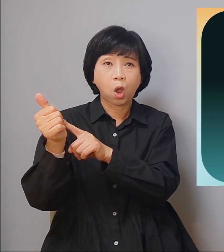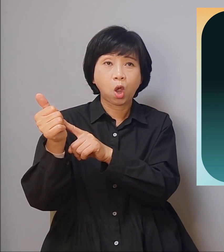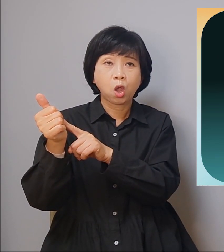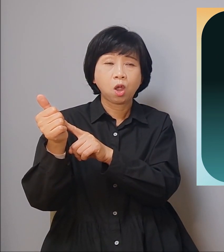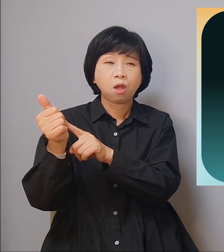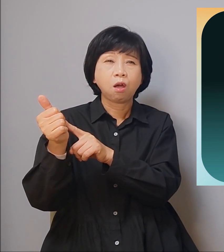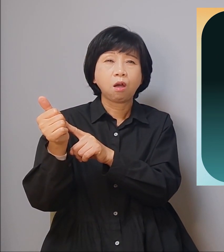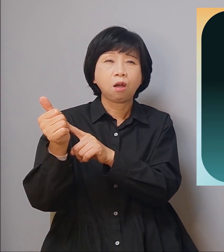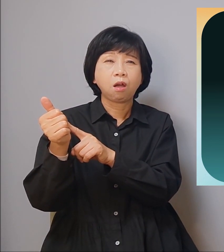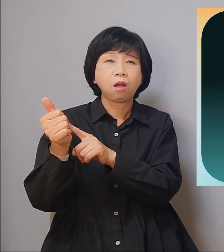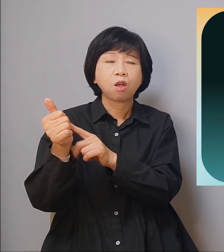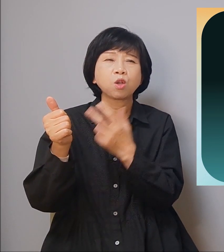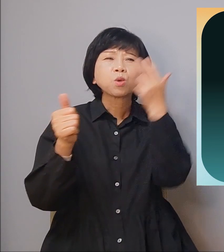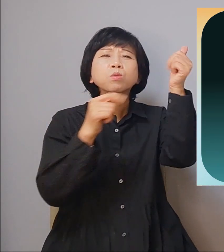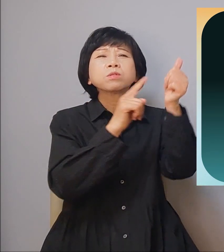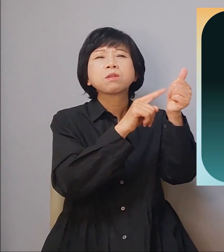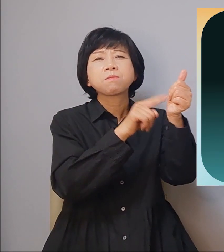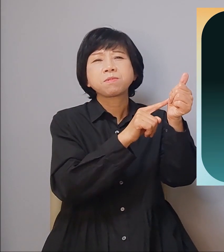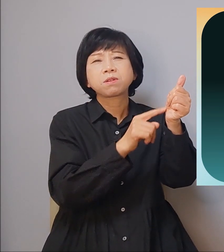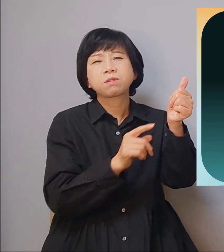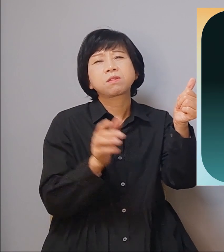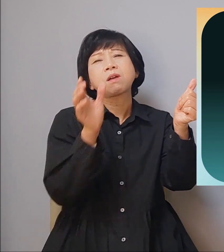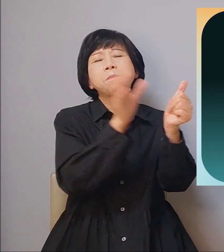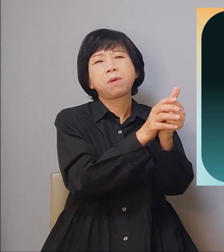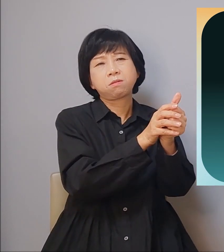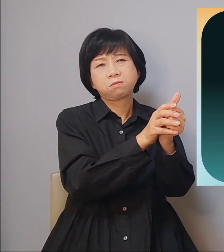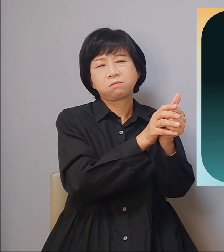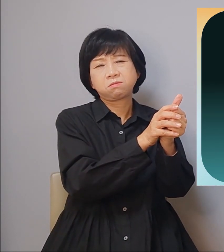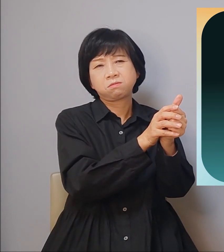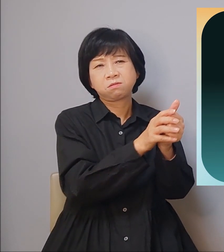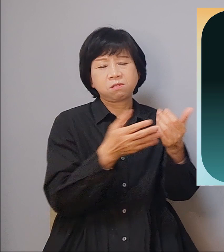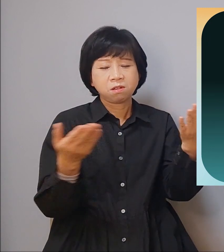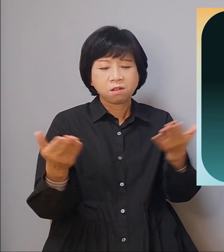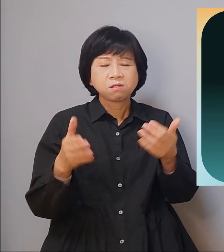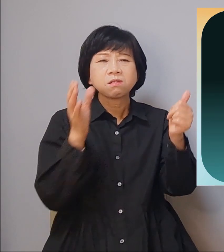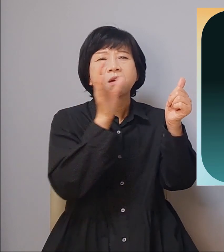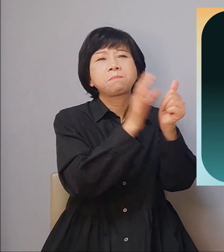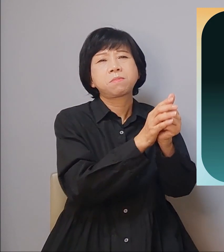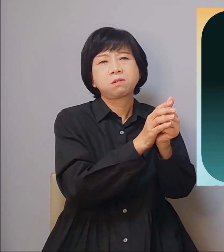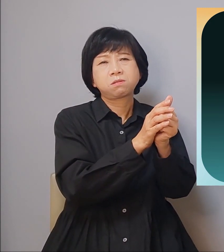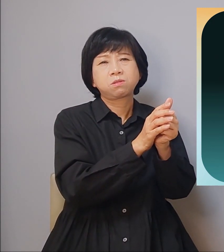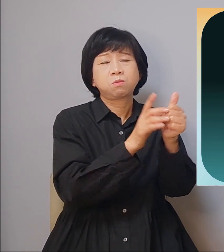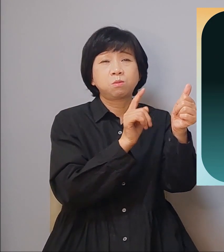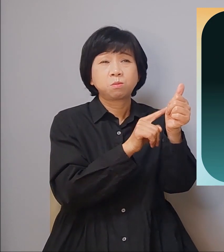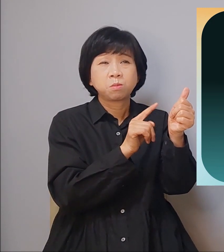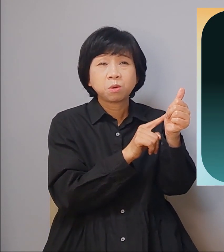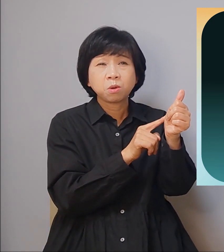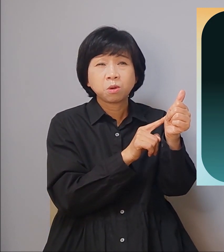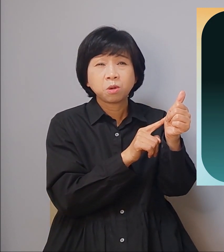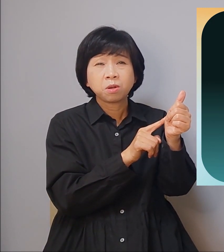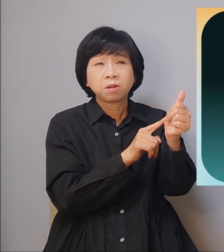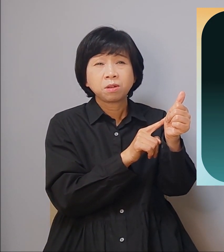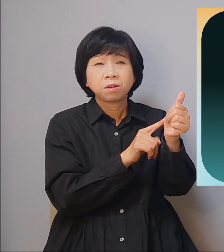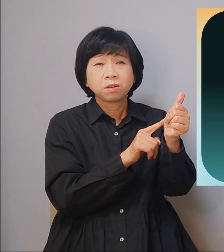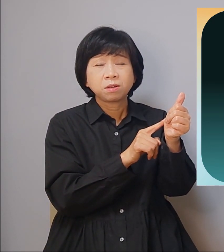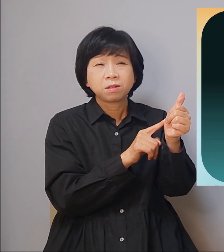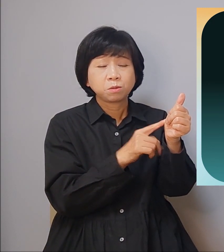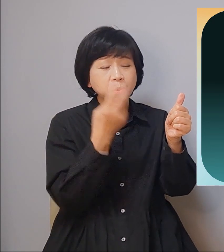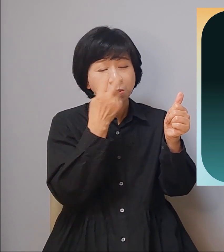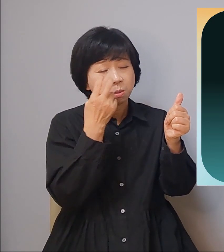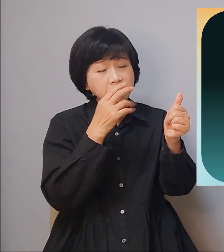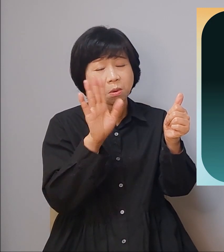손에 맡김으로 그 제반 사물을 요셉이 처리하고 간수장은 그의 손에 맡긴 것을 무엇이든지